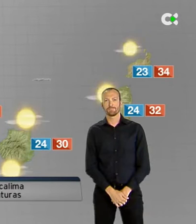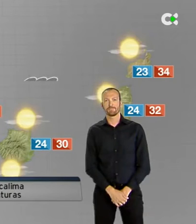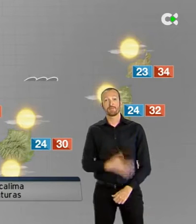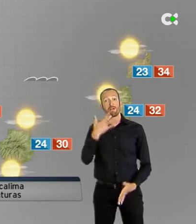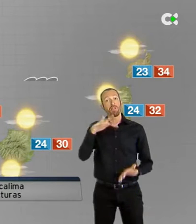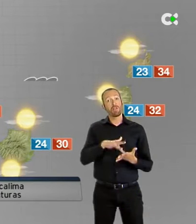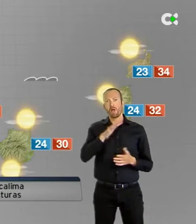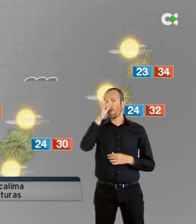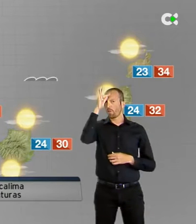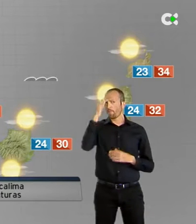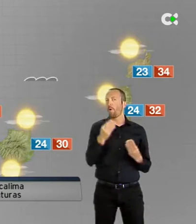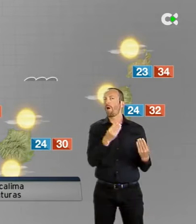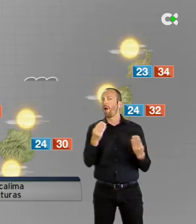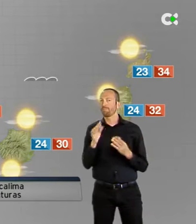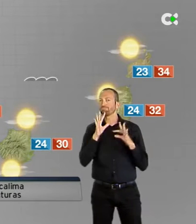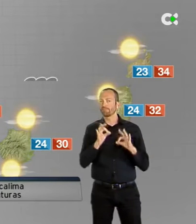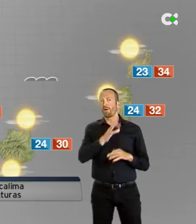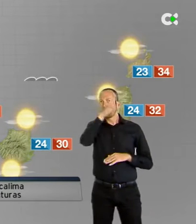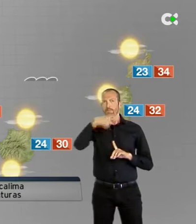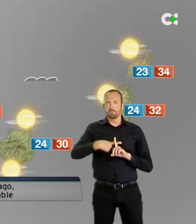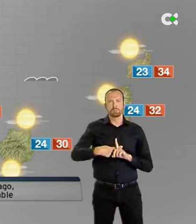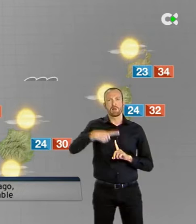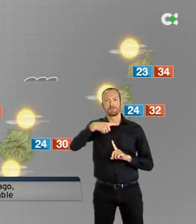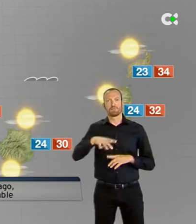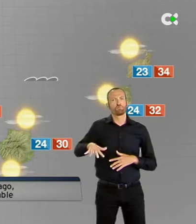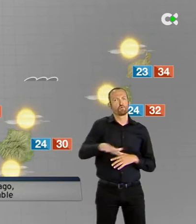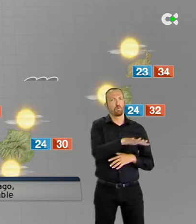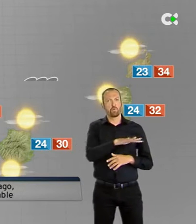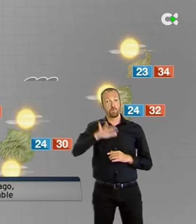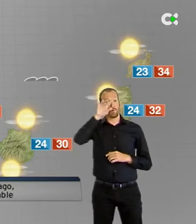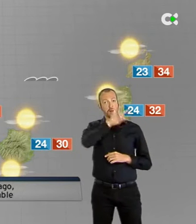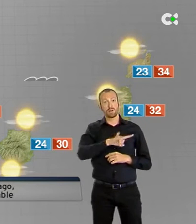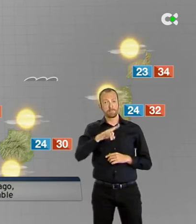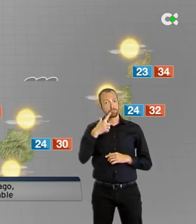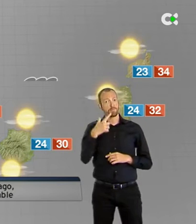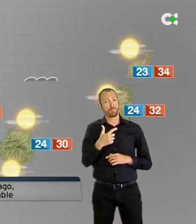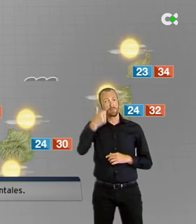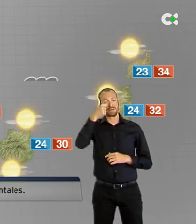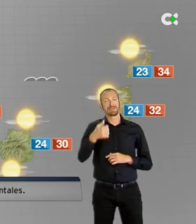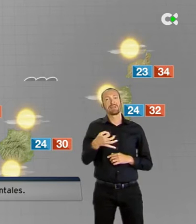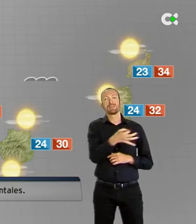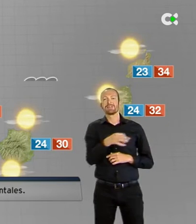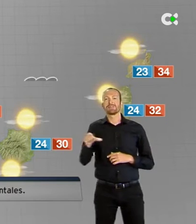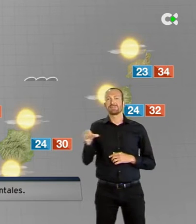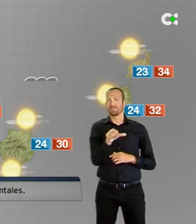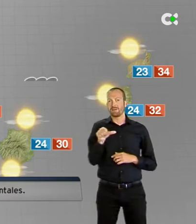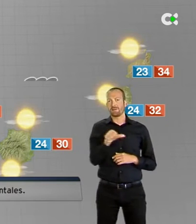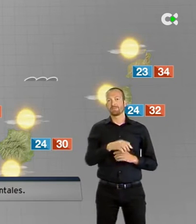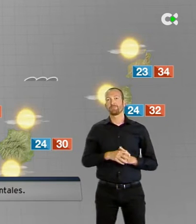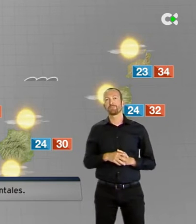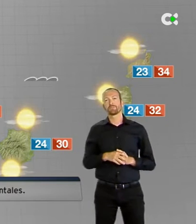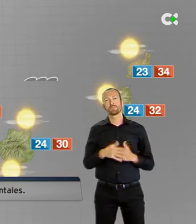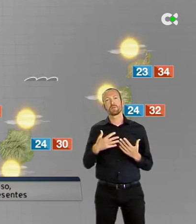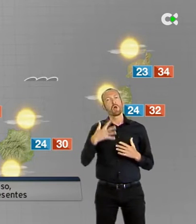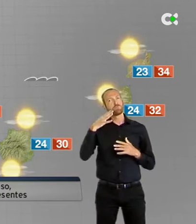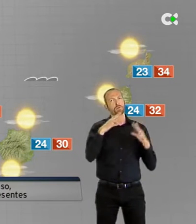El domingo seguirá la calima y subirán las temperaturas en todo el archipiélago de manera más notable en las islas más occidentales.